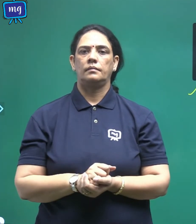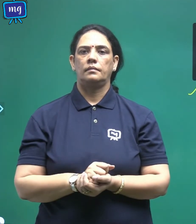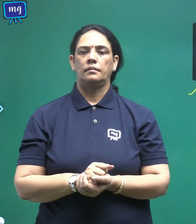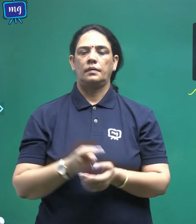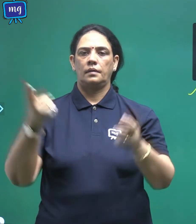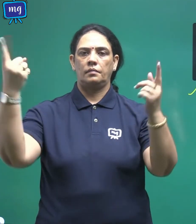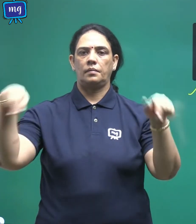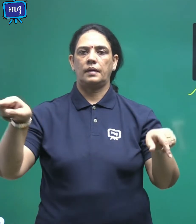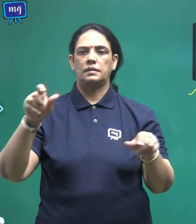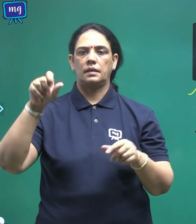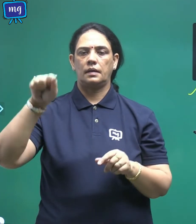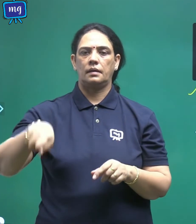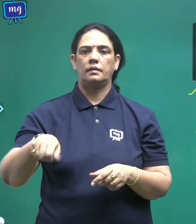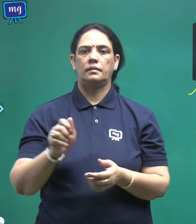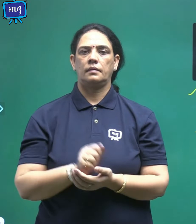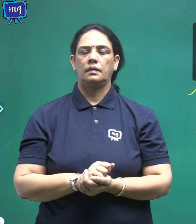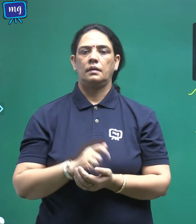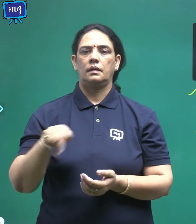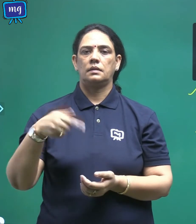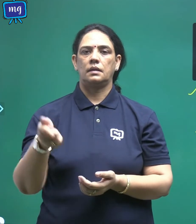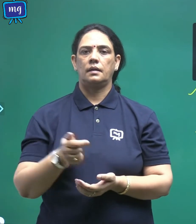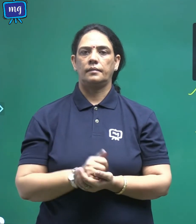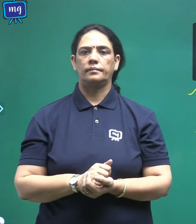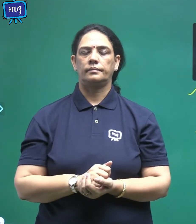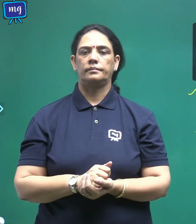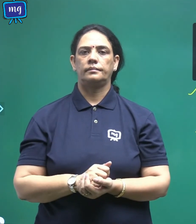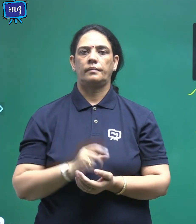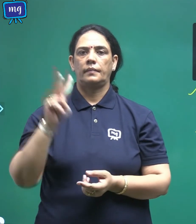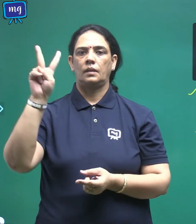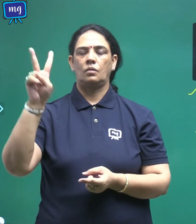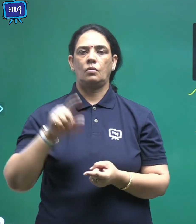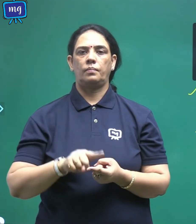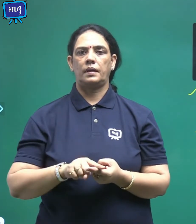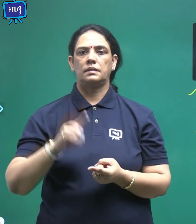विभाज्य है, अतः 2 + 4